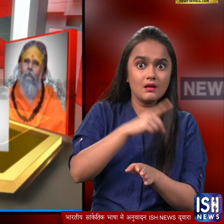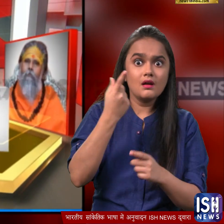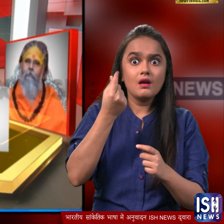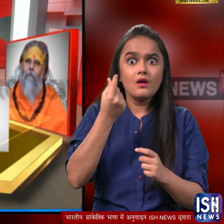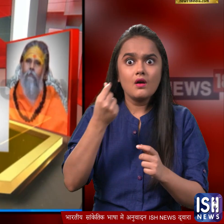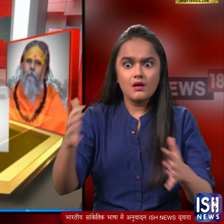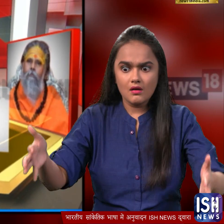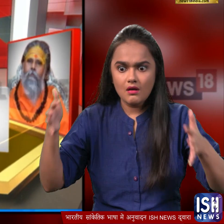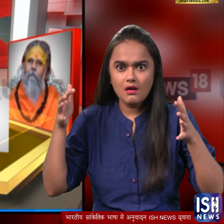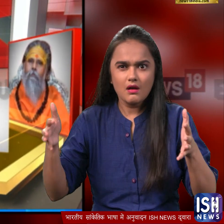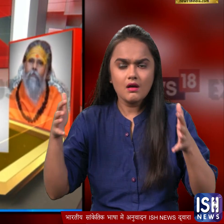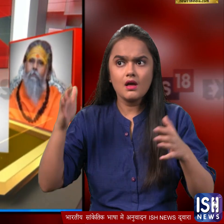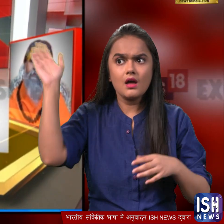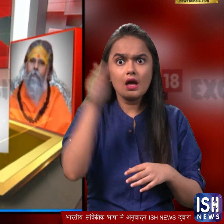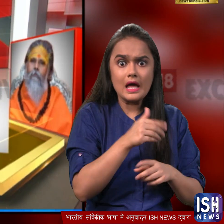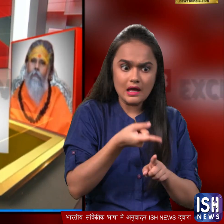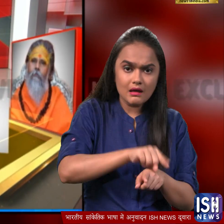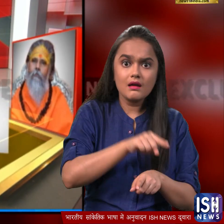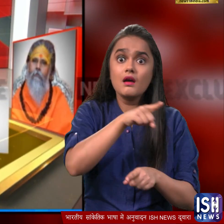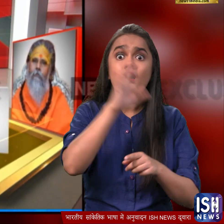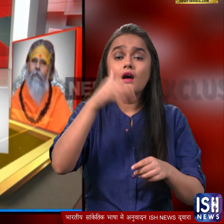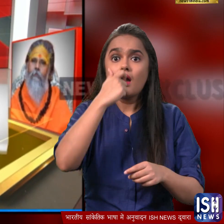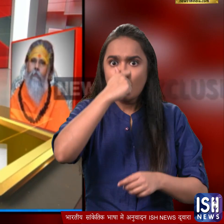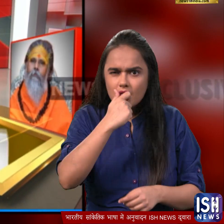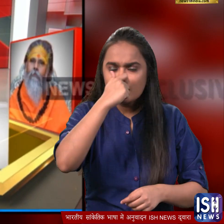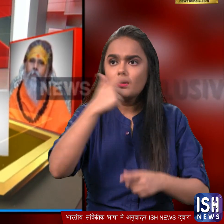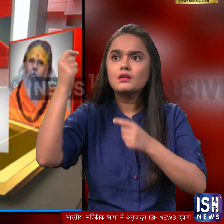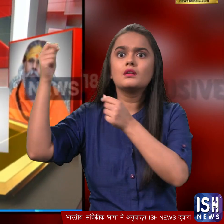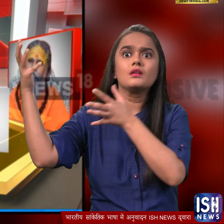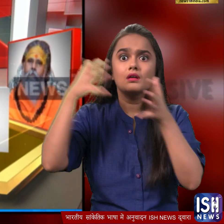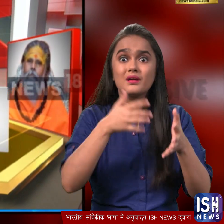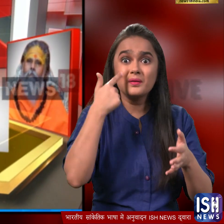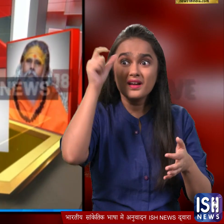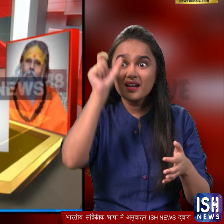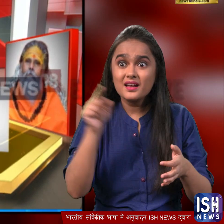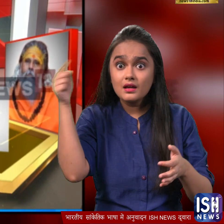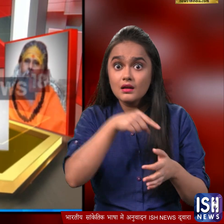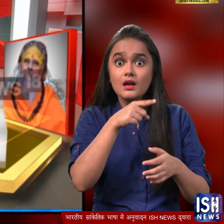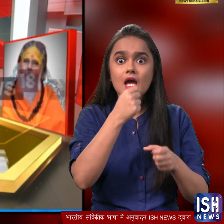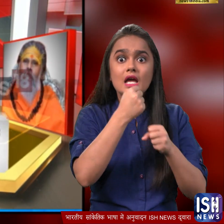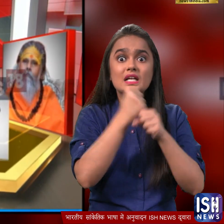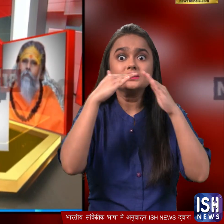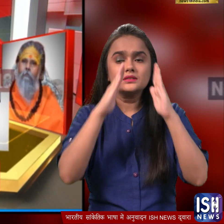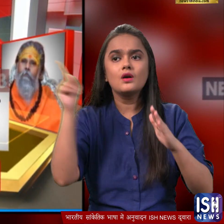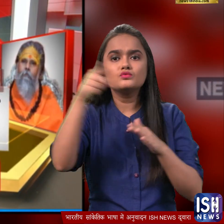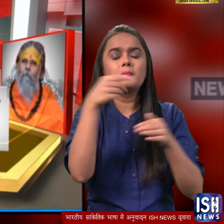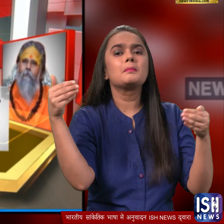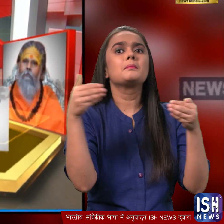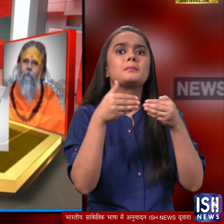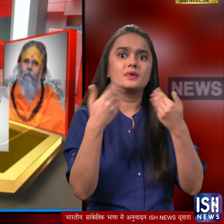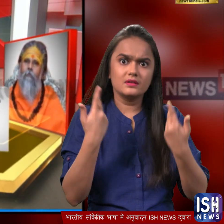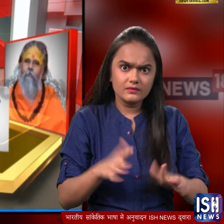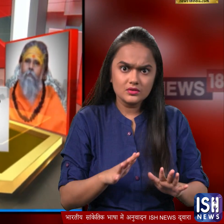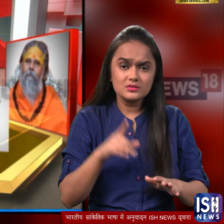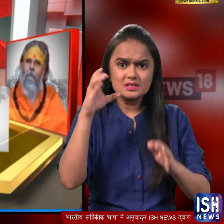पहले मठ में बड़ी रकम लाई गई थी। कहा जा रहा है कि यह पैसा हरिद्वार से आया था और उसे लाने वाले शख्स ने महंत से गेस्ट हाउस